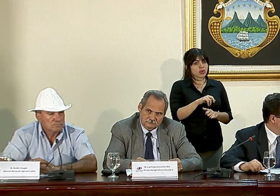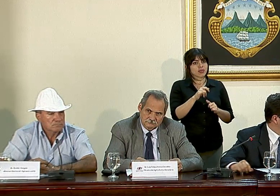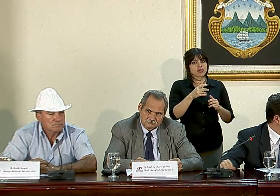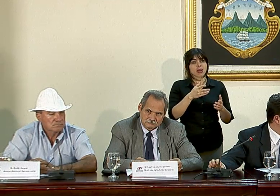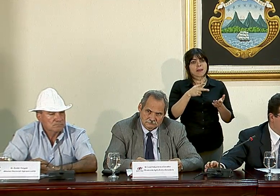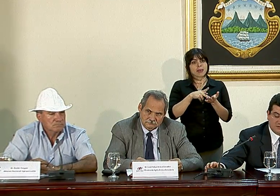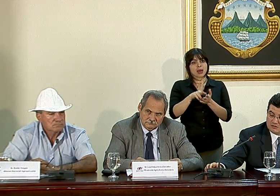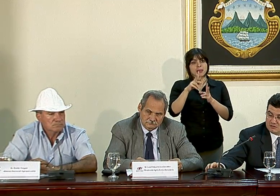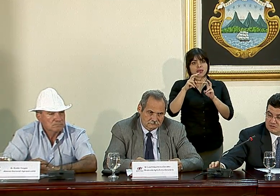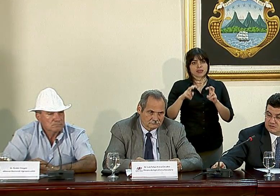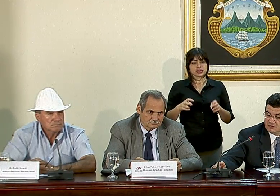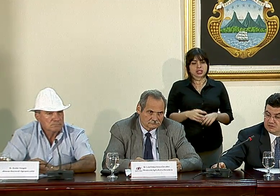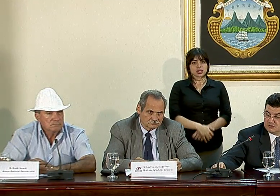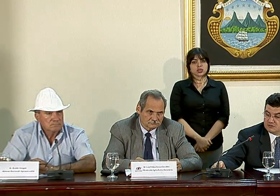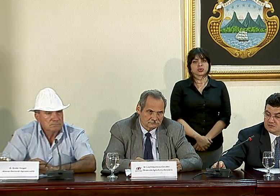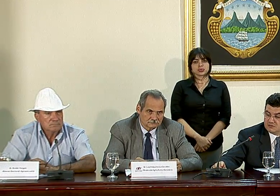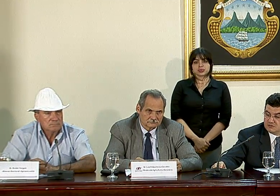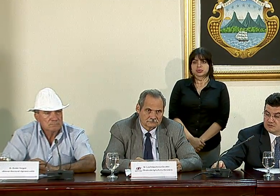revisarlo.